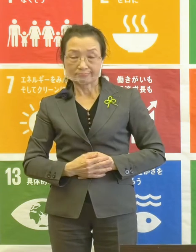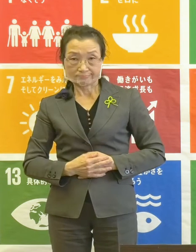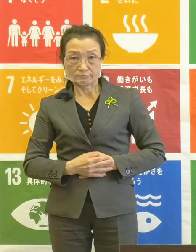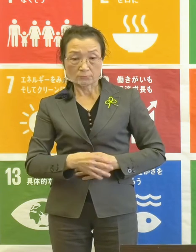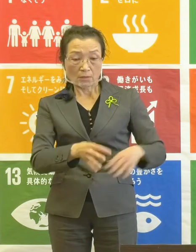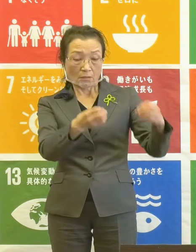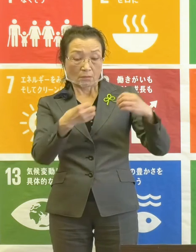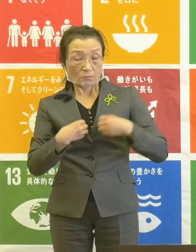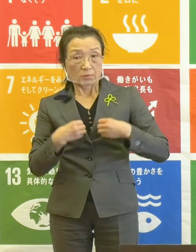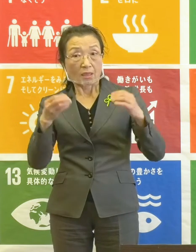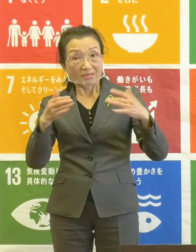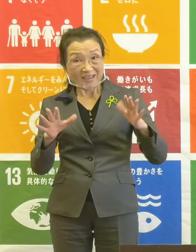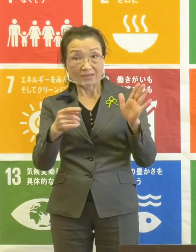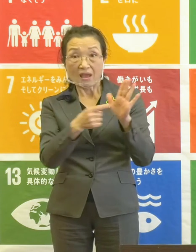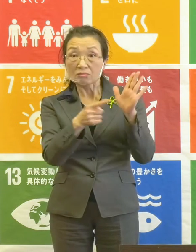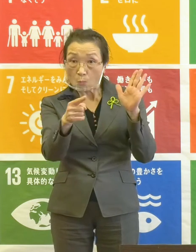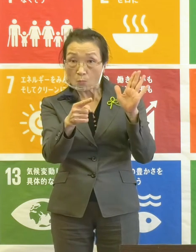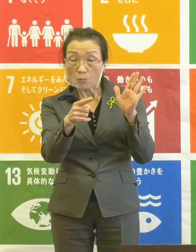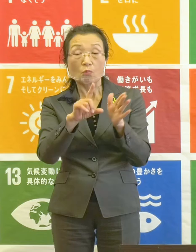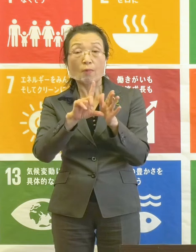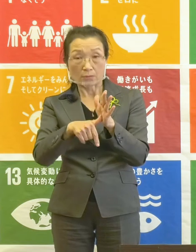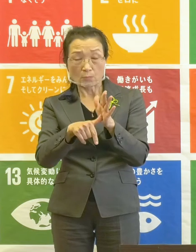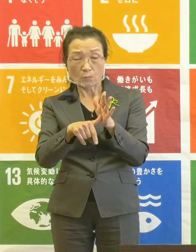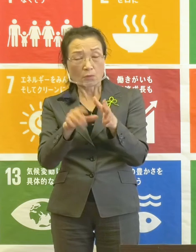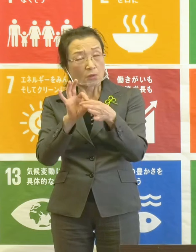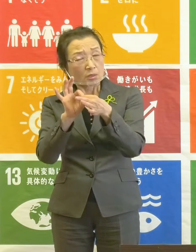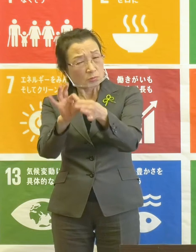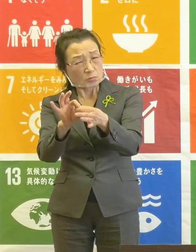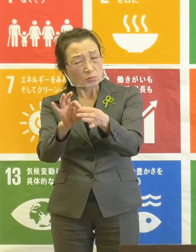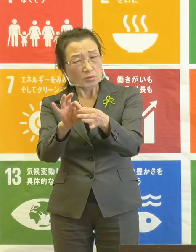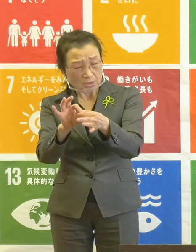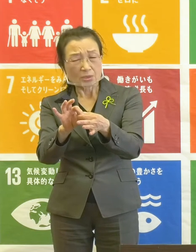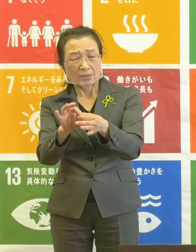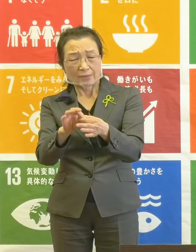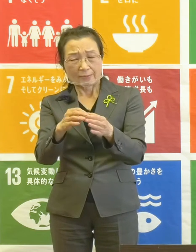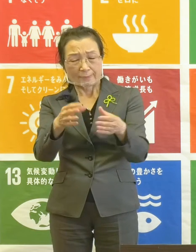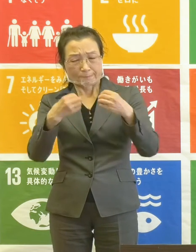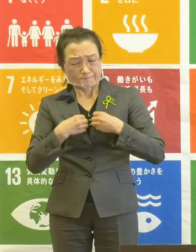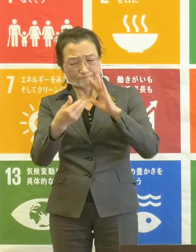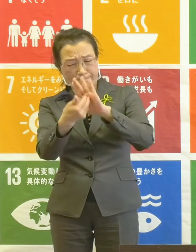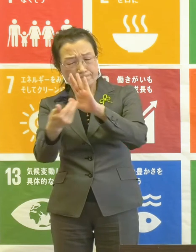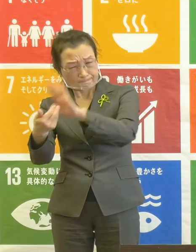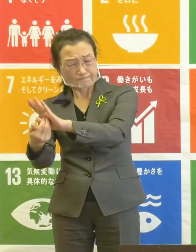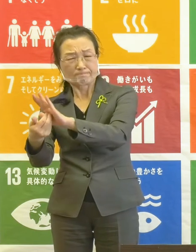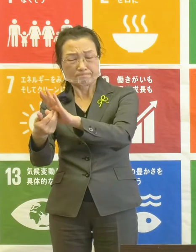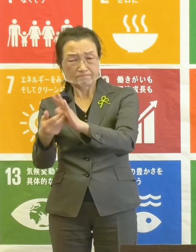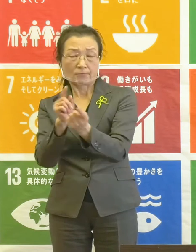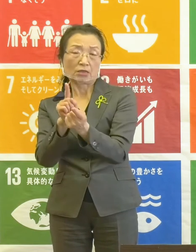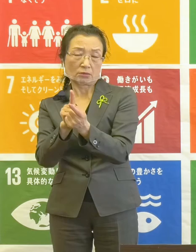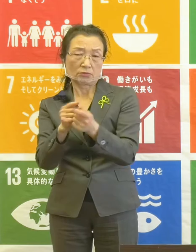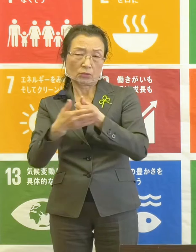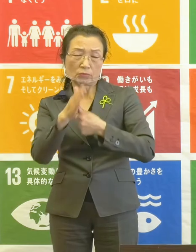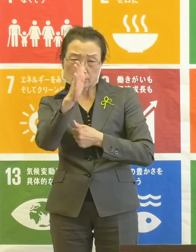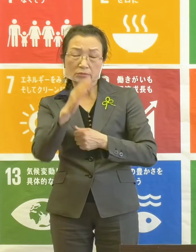陰性反応であっても引き続き感染対策にご協力ください。またご心